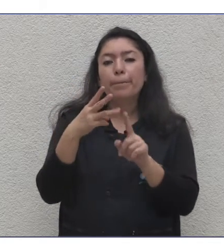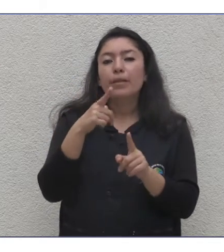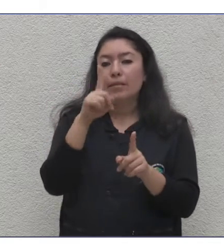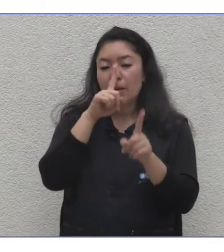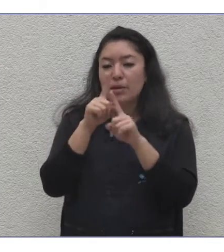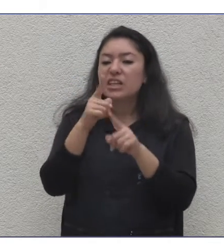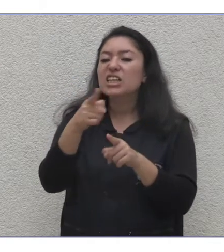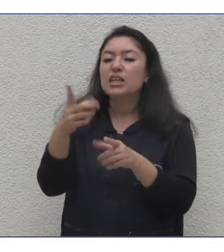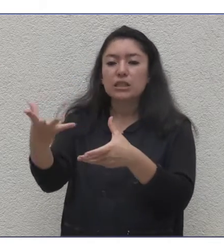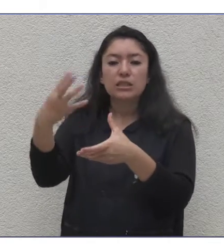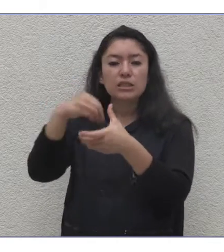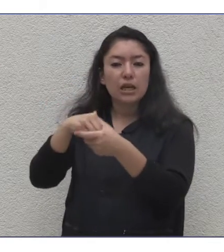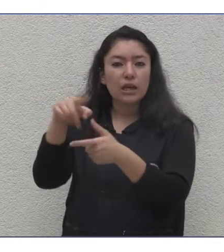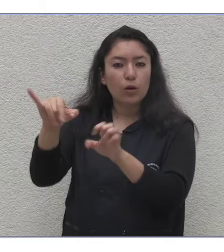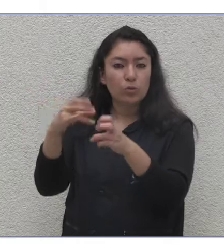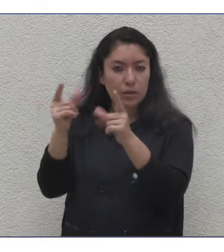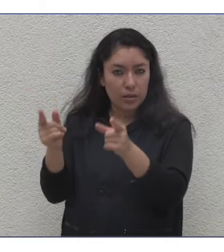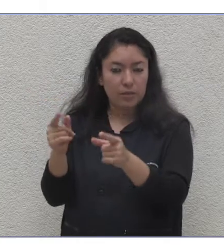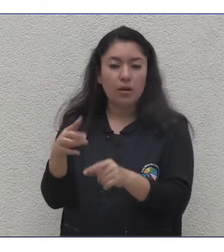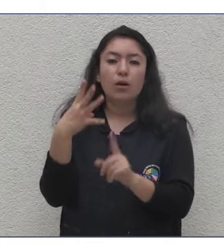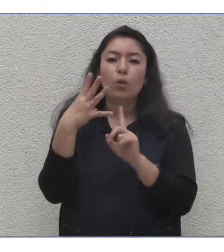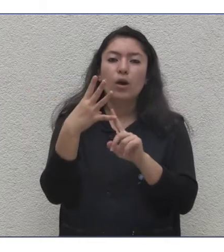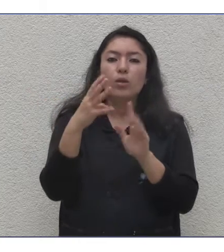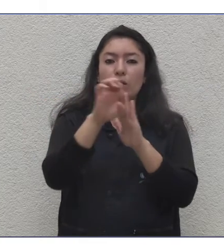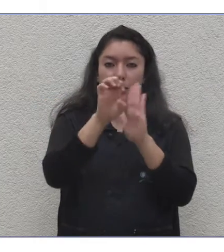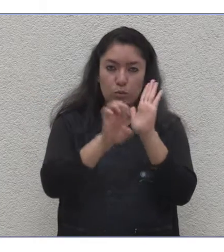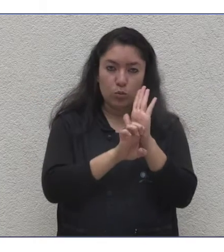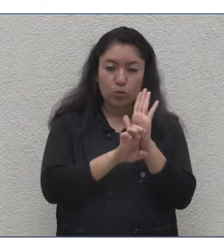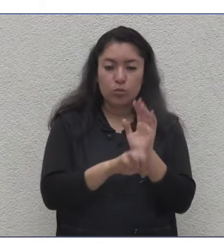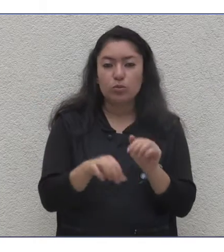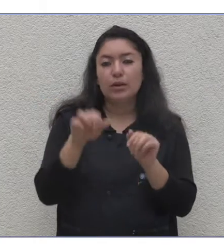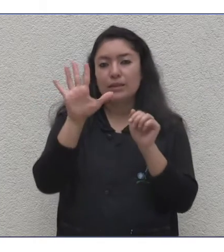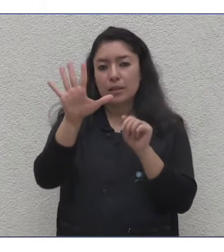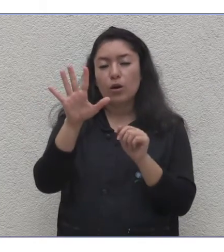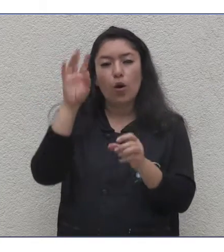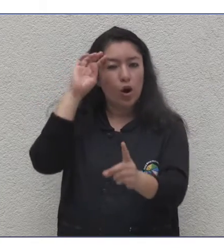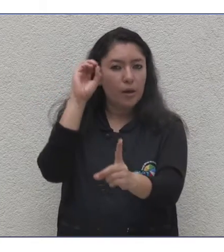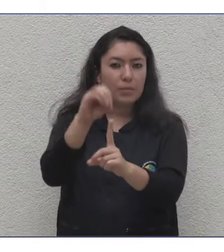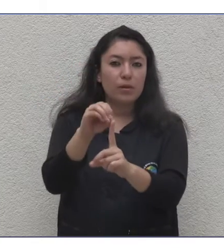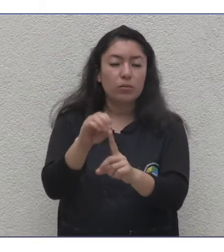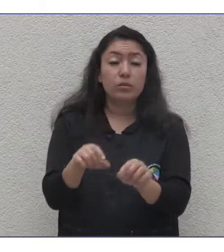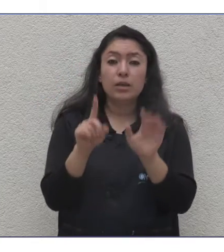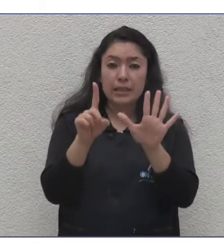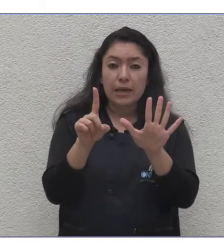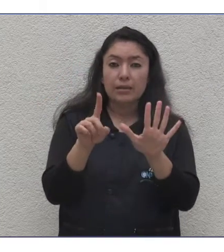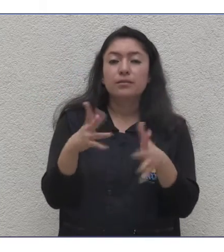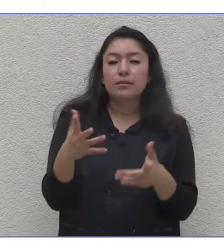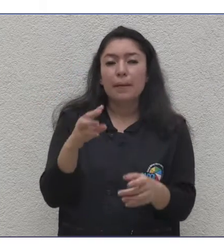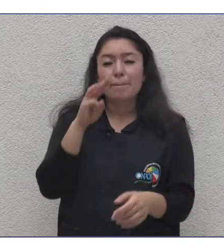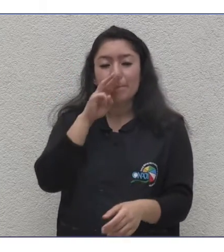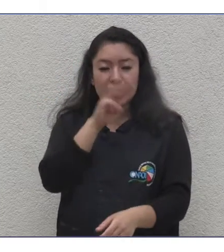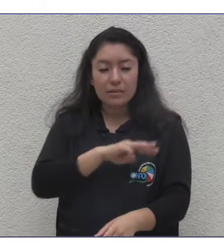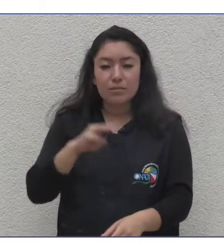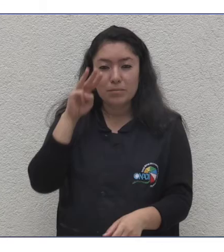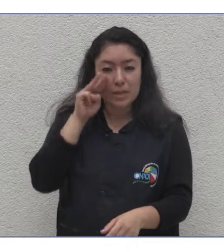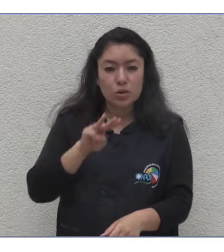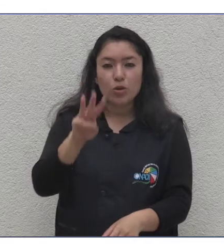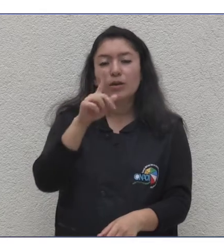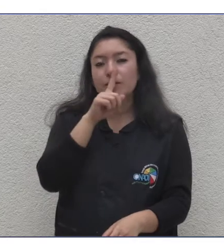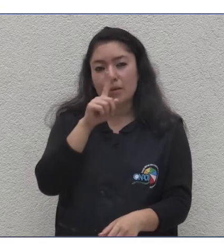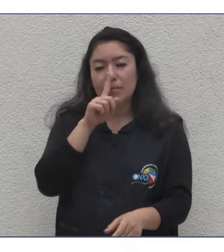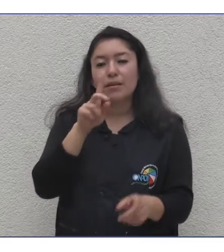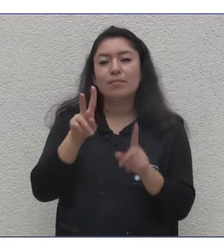Integrantes de la Junta Directiva. 4. Estatutos. 5. Objetivos. Y 6. Misión y